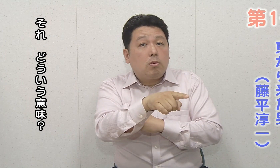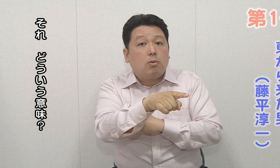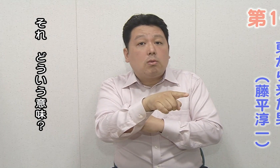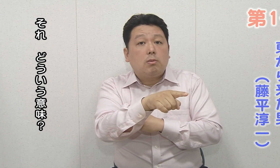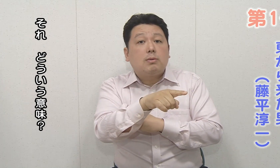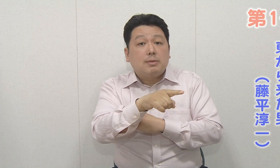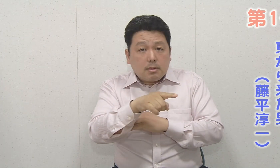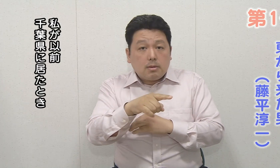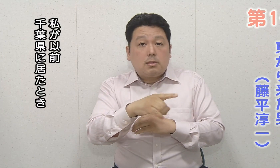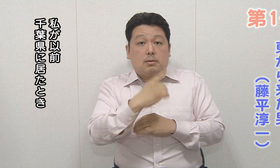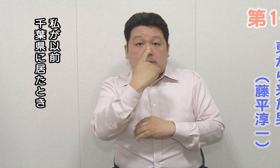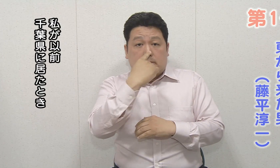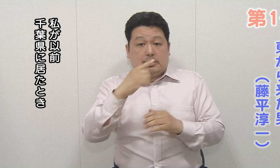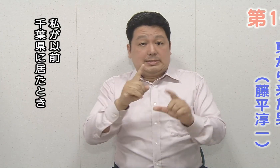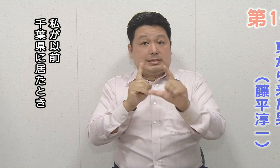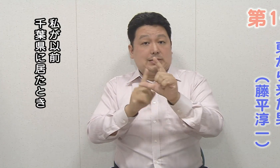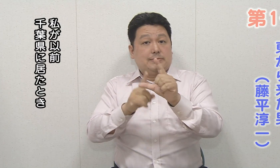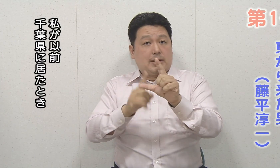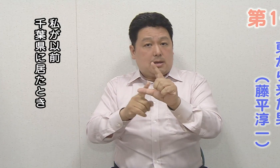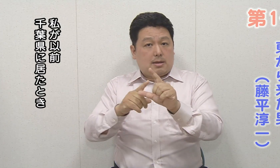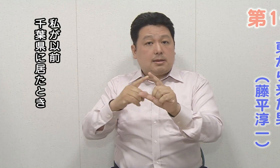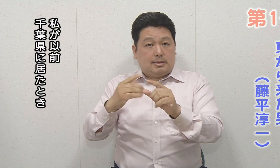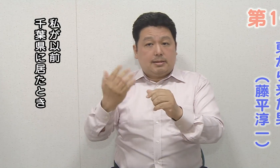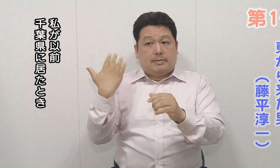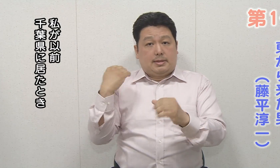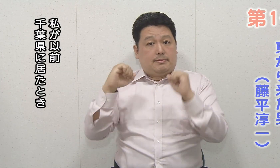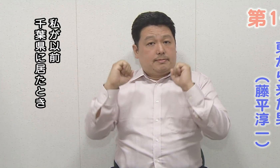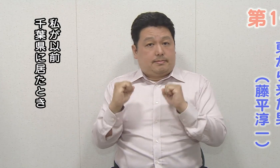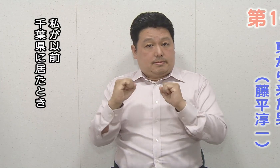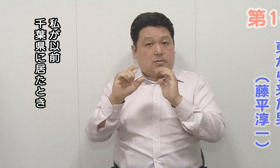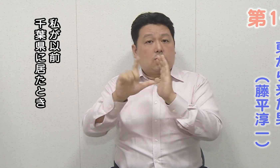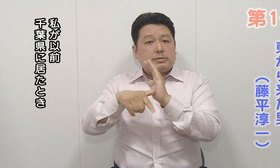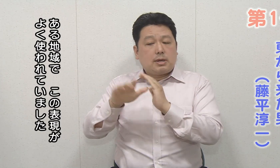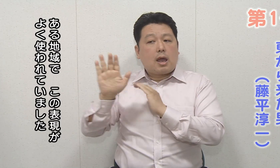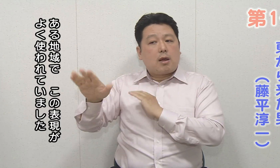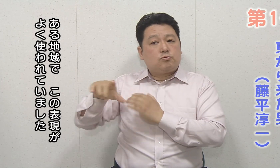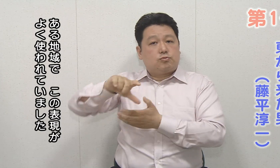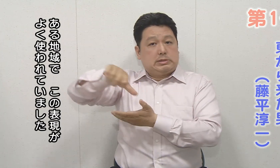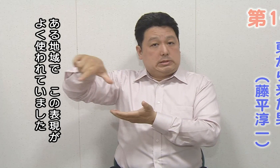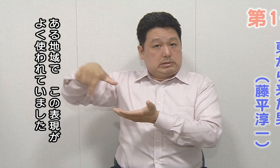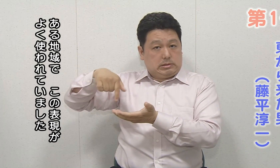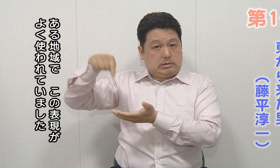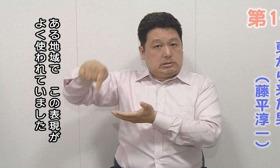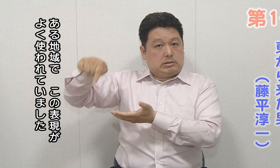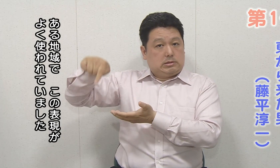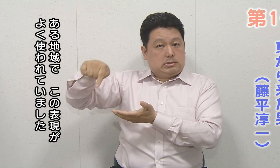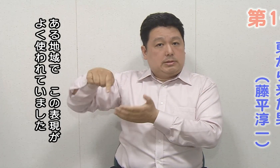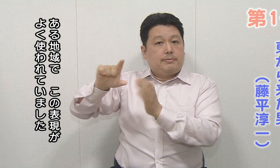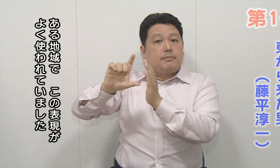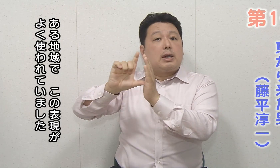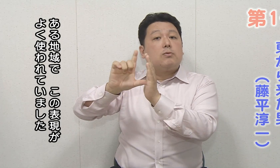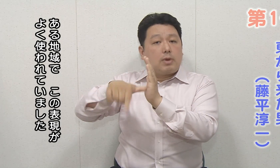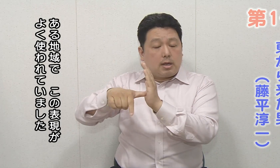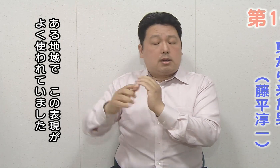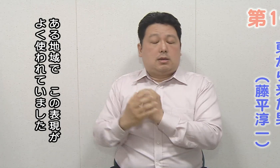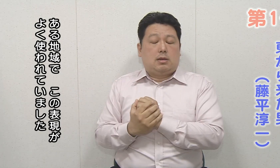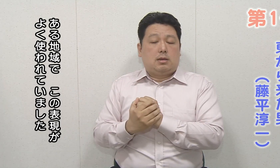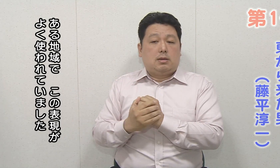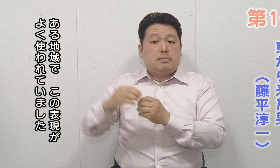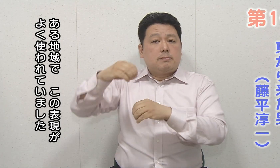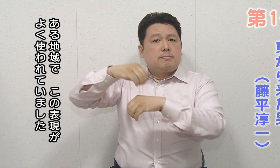それどういう意味？私が以前千葉県にいた時、ある地域で